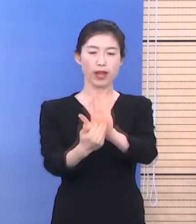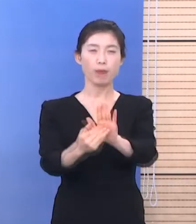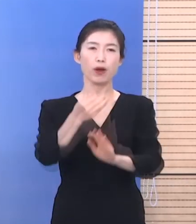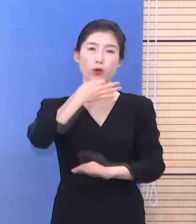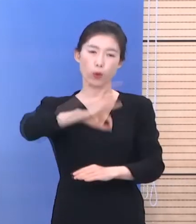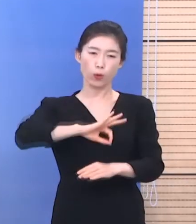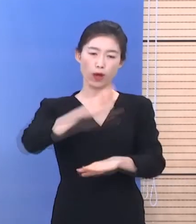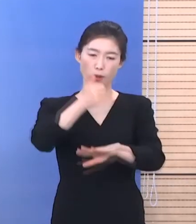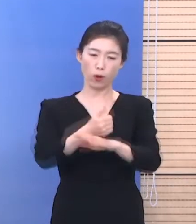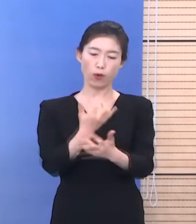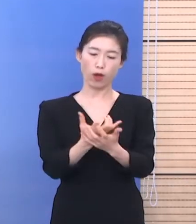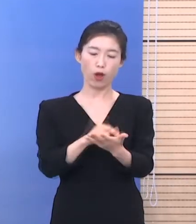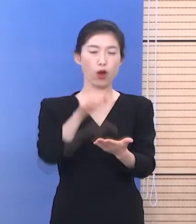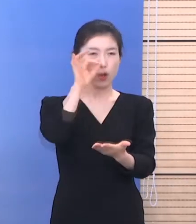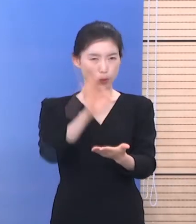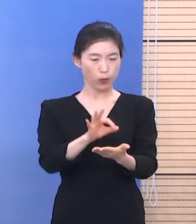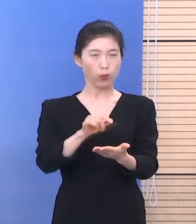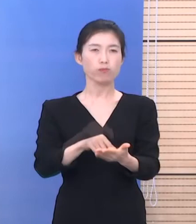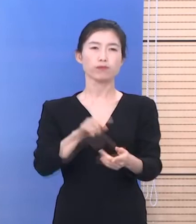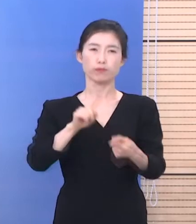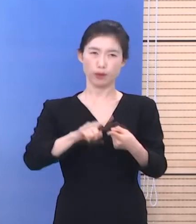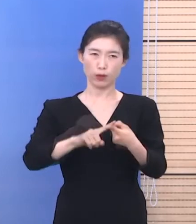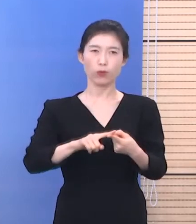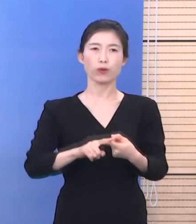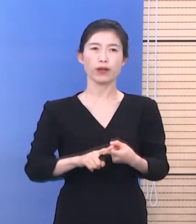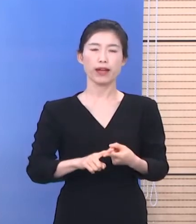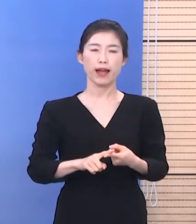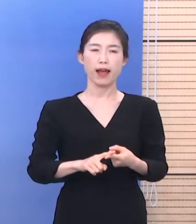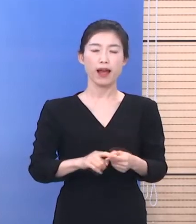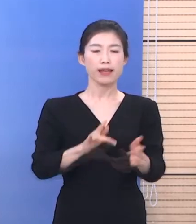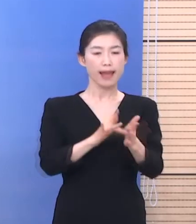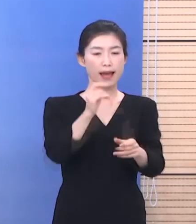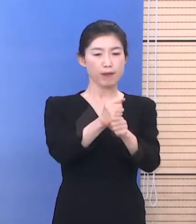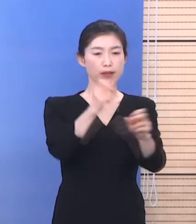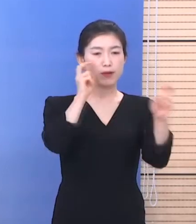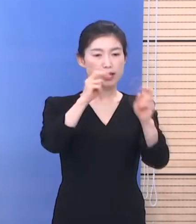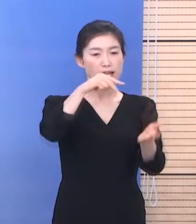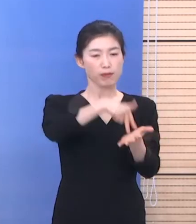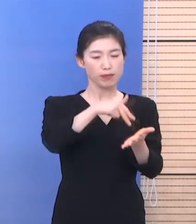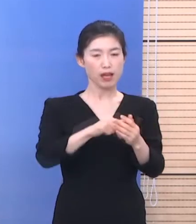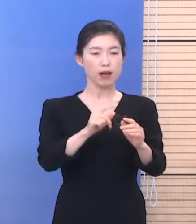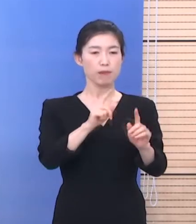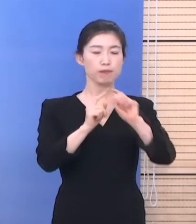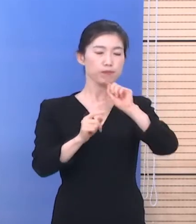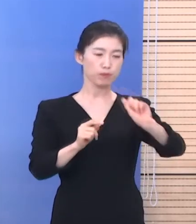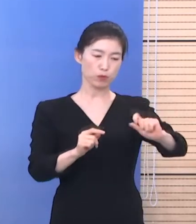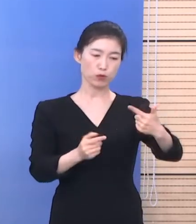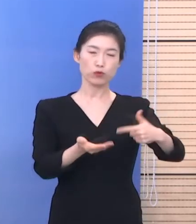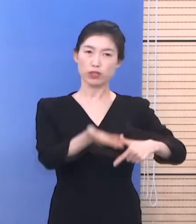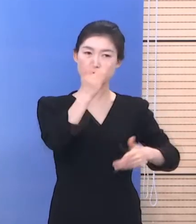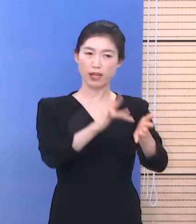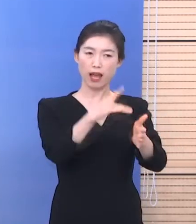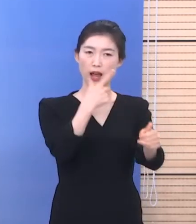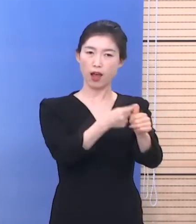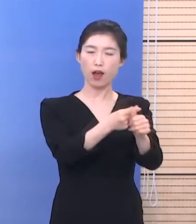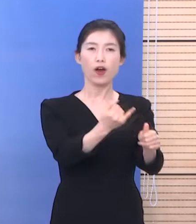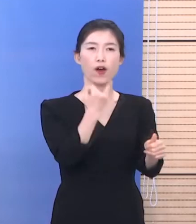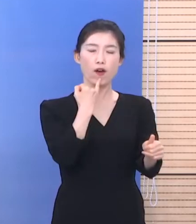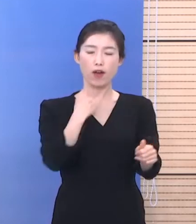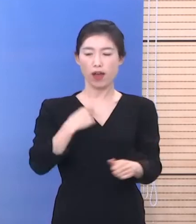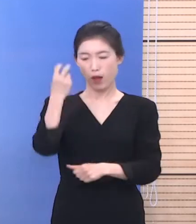예방효과를 토대로 신청 효능 효과와 동일하게 16세 이상을